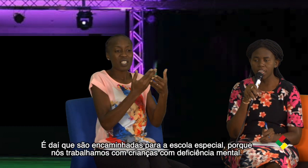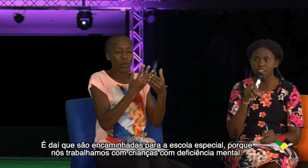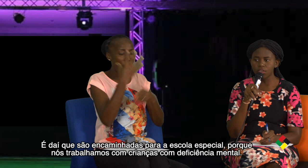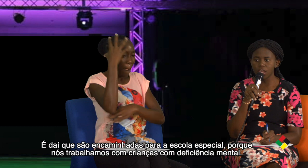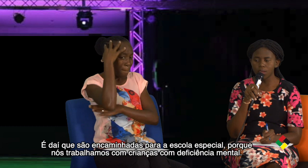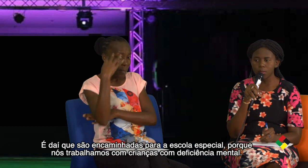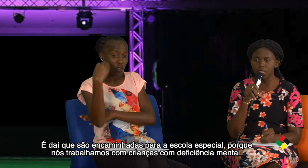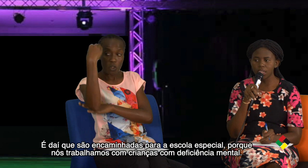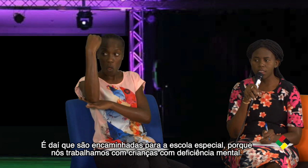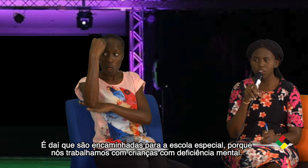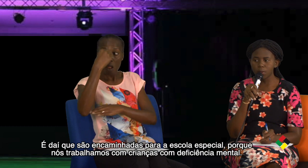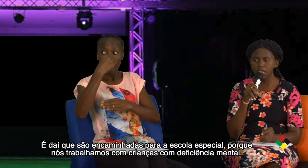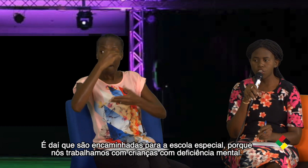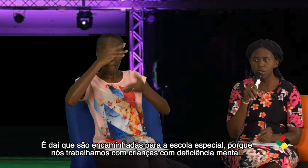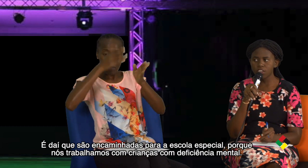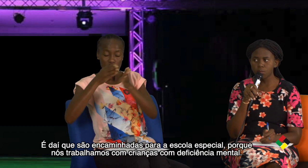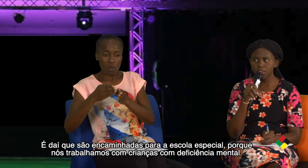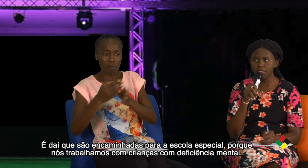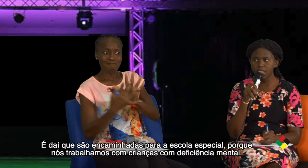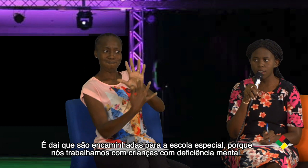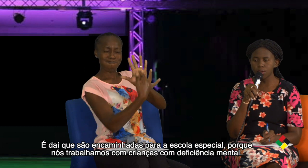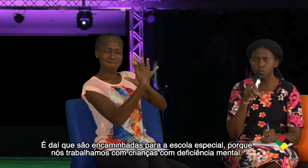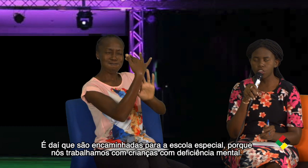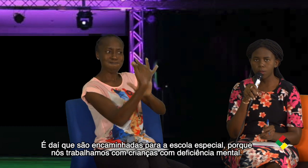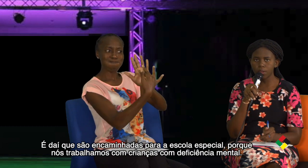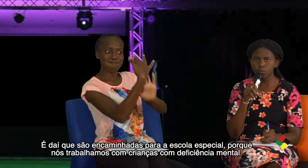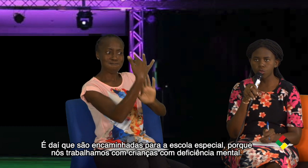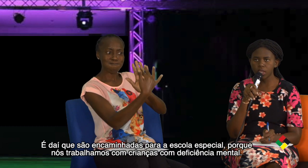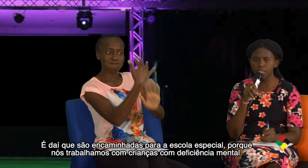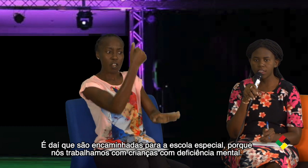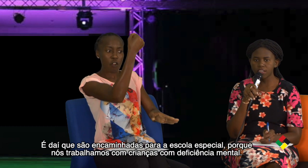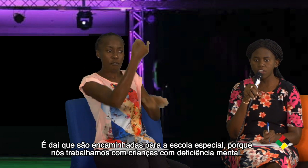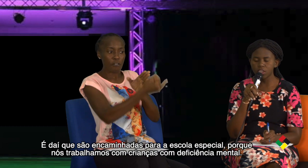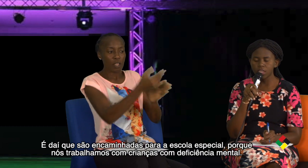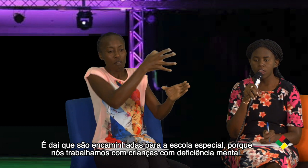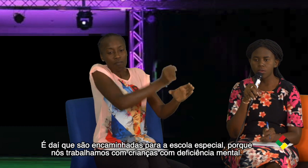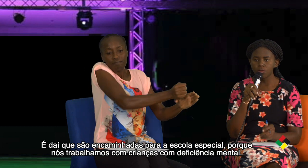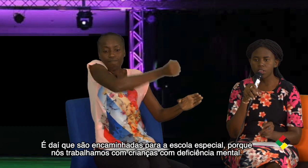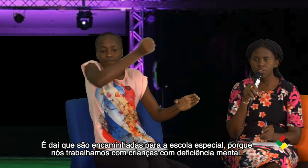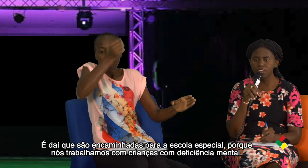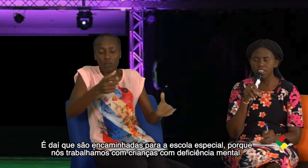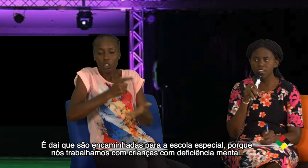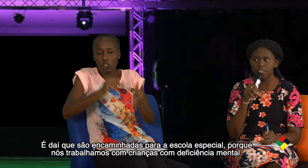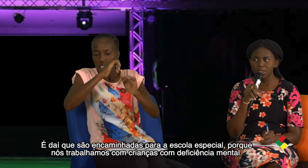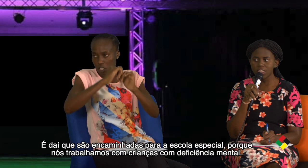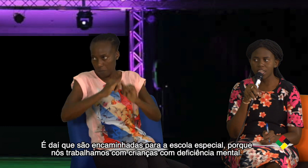são encaminhadas para a escola especial, porque nós trabalhamos com crianças com deficiência mental.